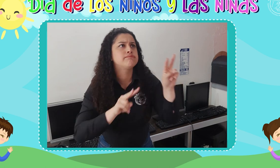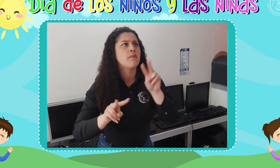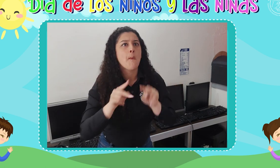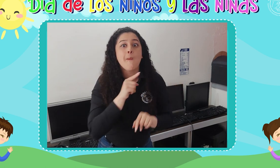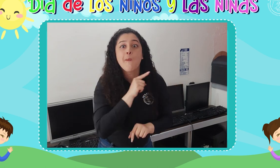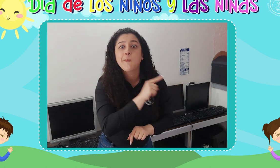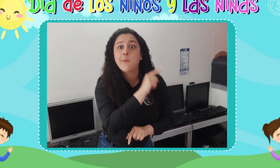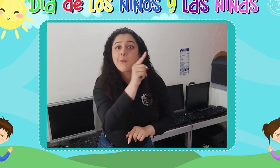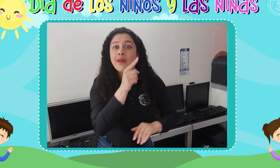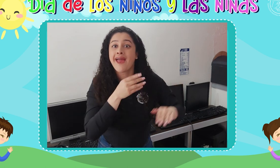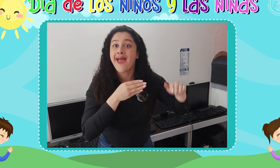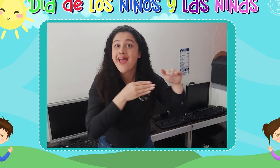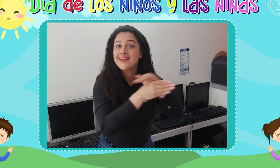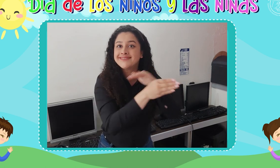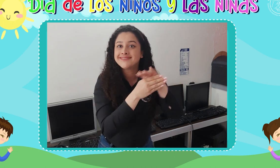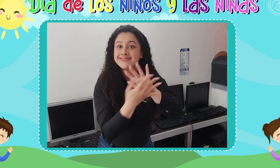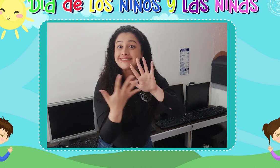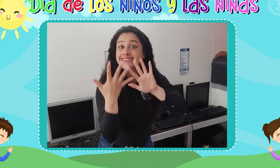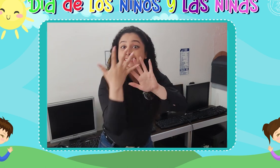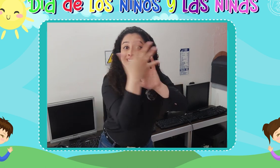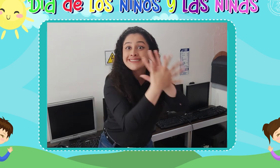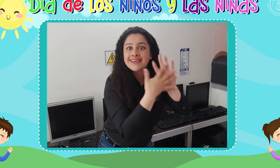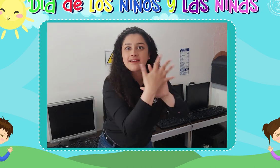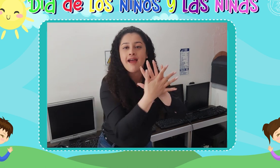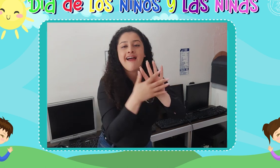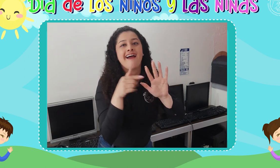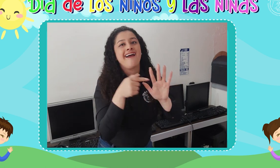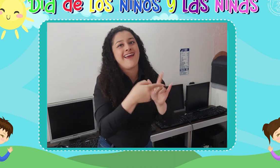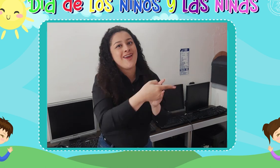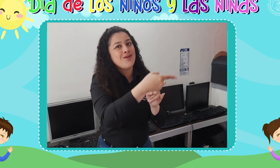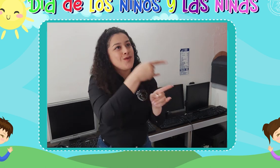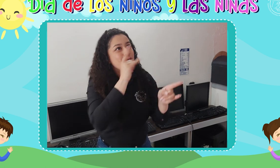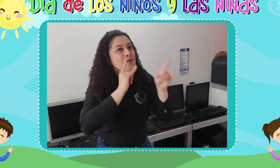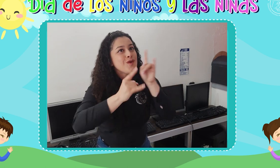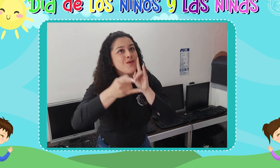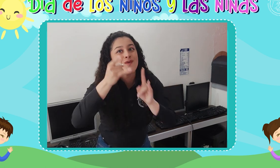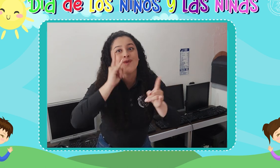accesibilidad en lengua de señas.